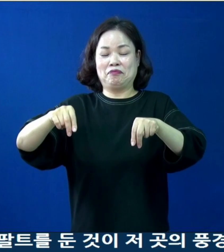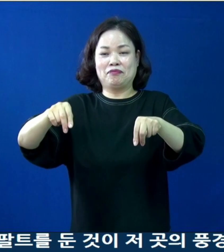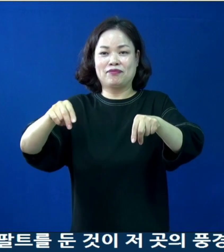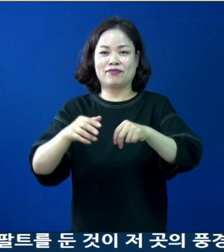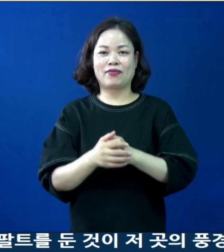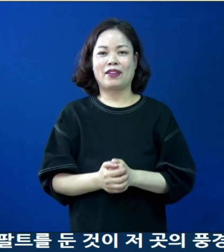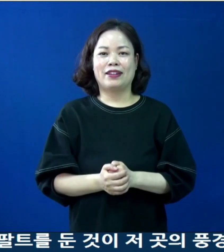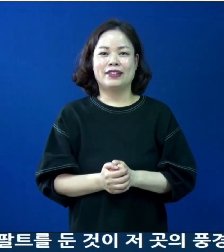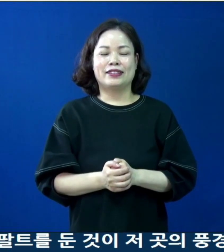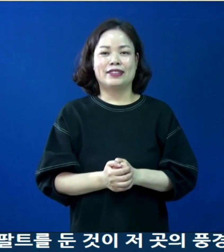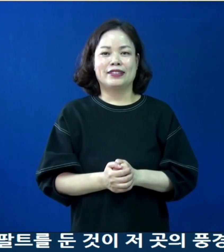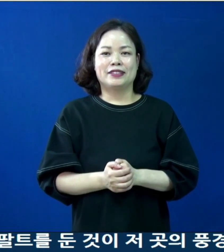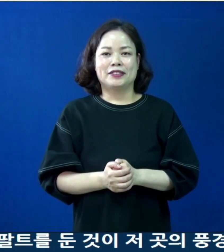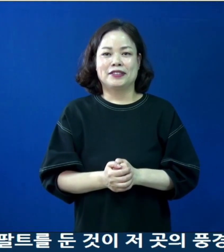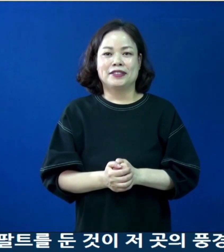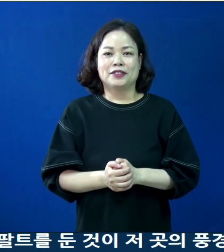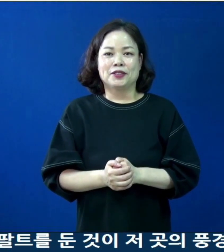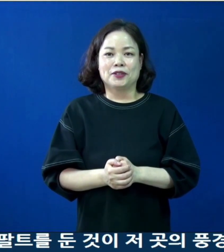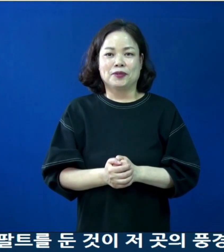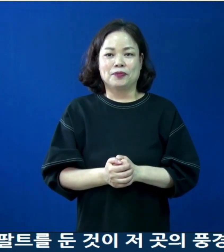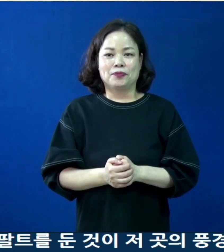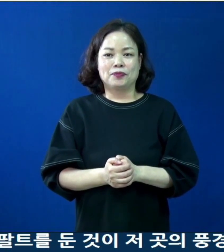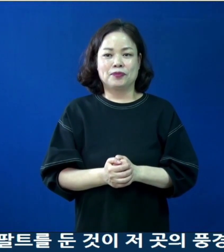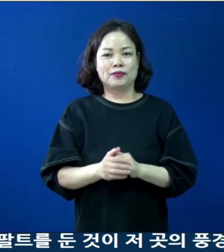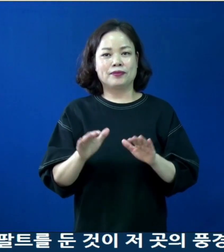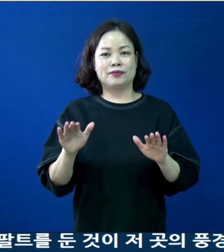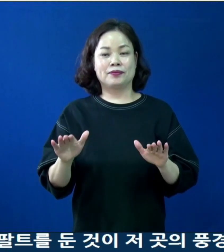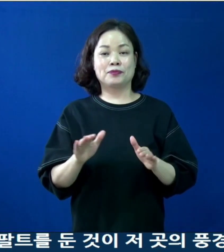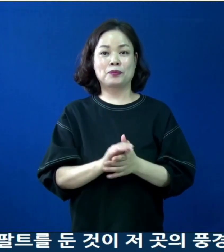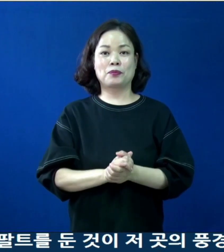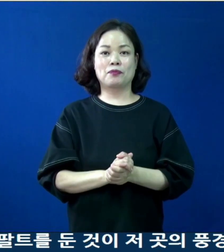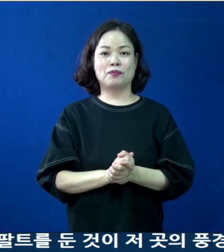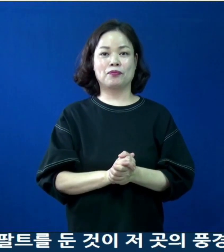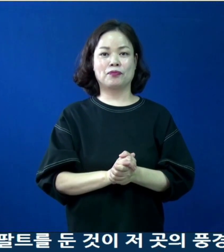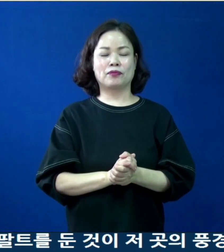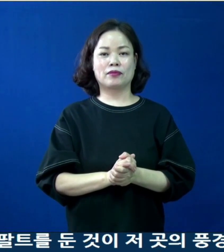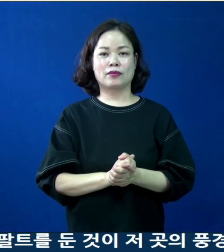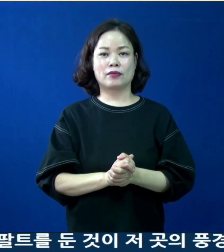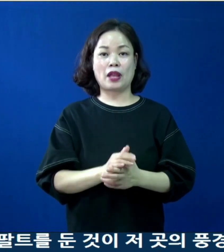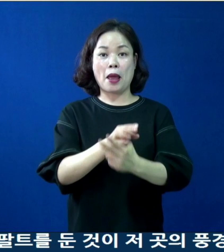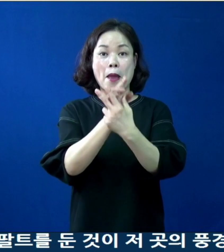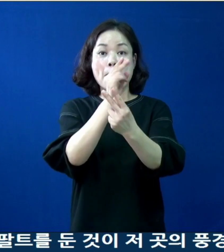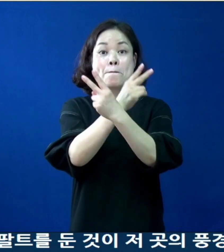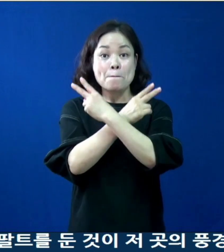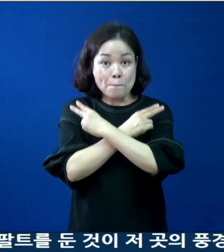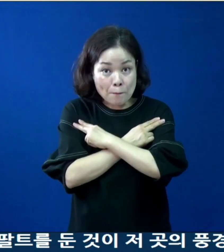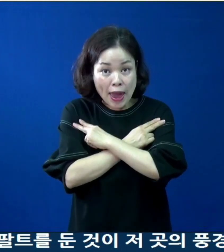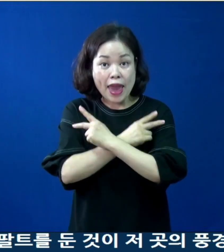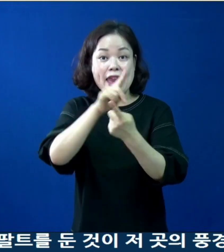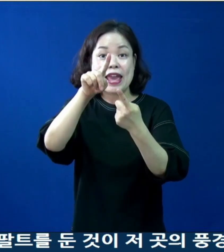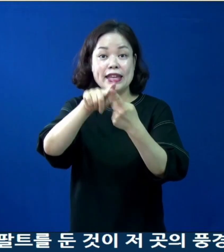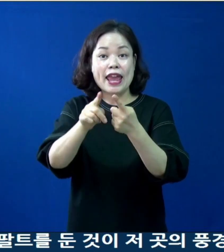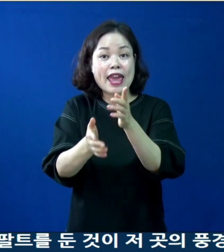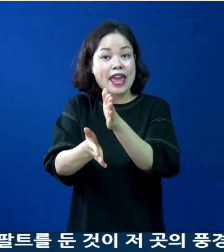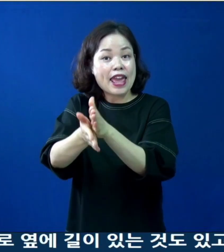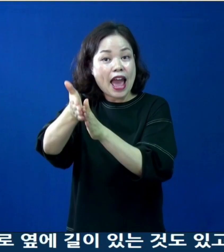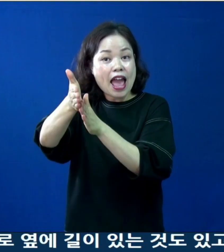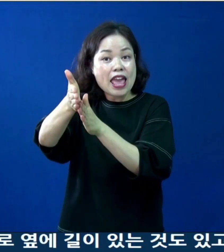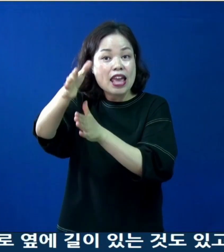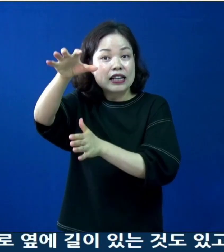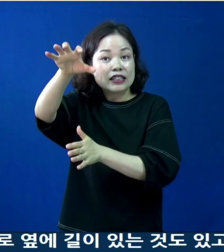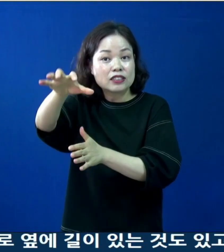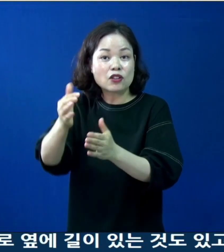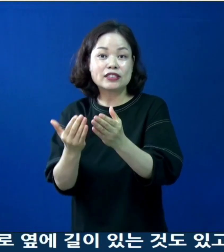모습들입니다. 그럼 이제 내려놓으시고요. 자, 이 베레아에서 어떤 일들이 벌어졌는가 오늘 이제 본문으로